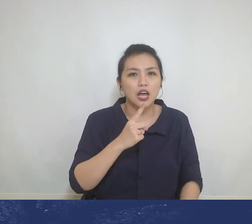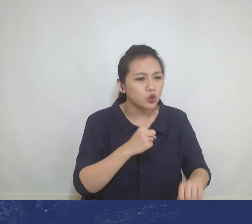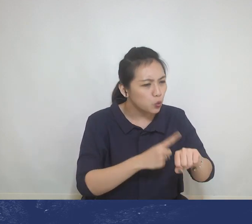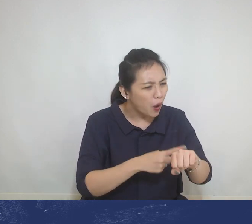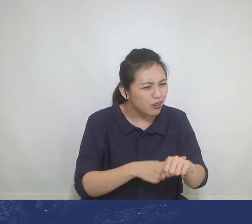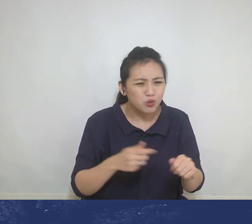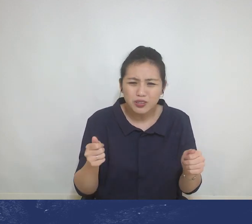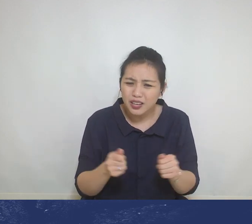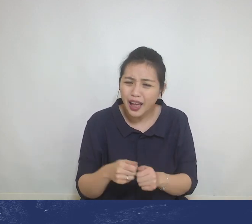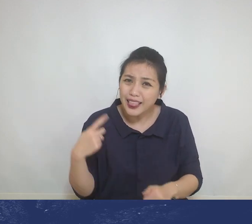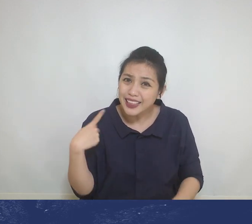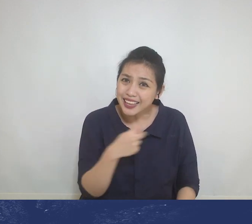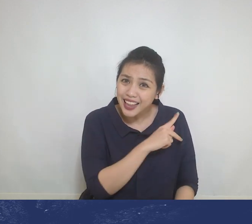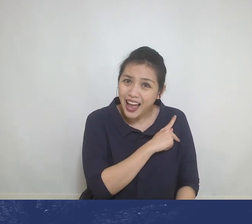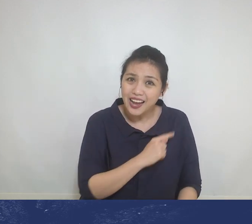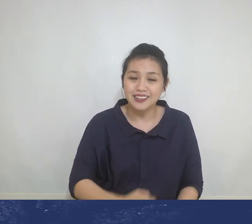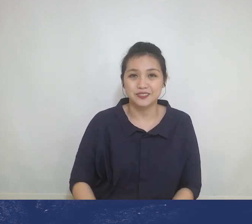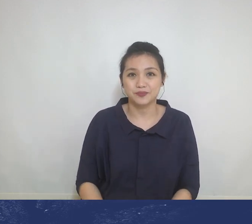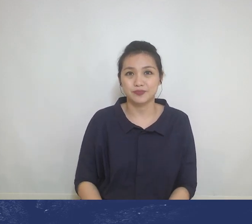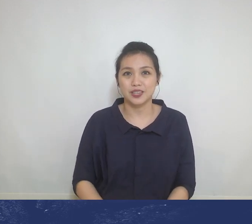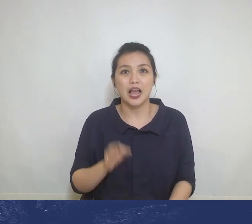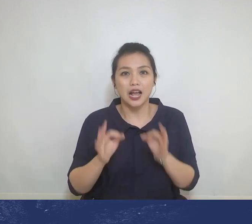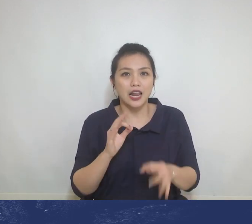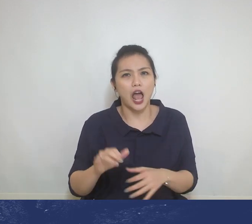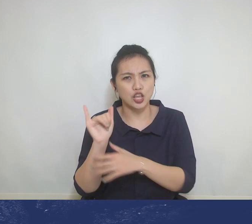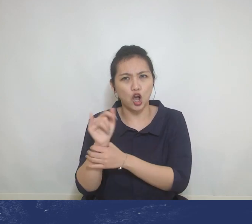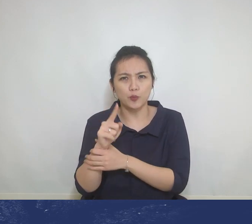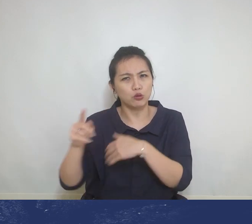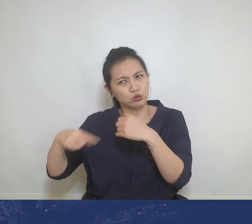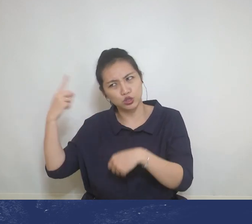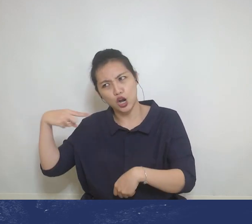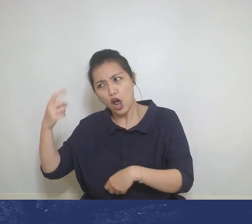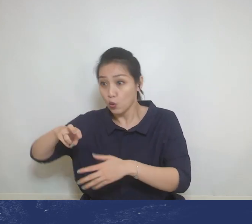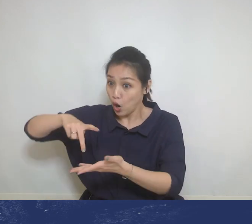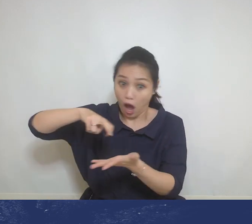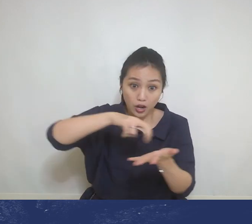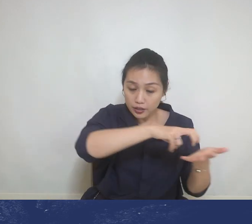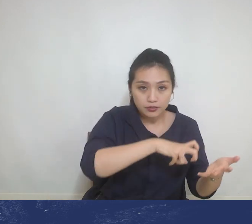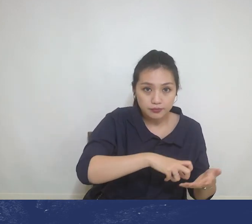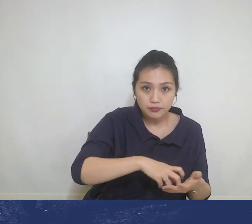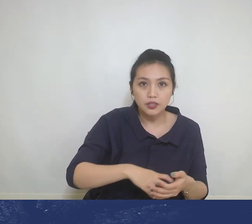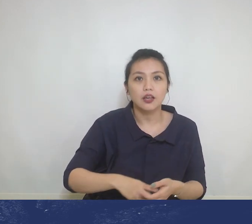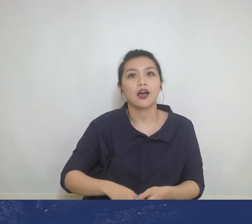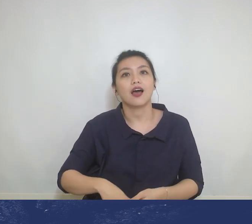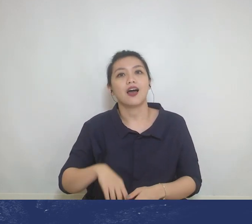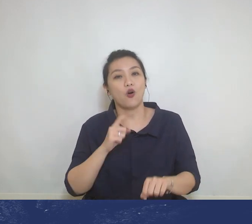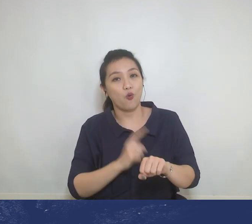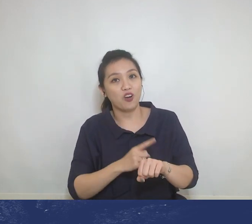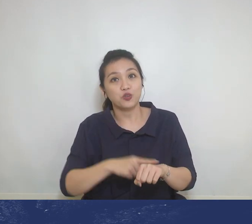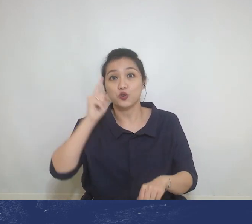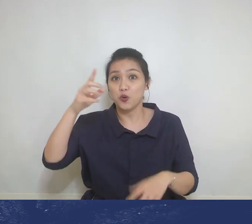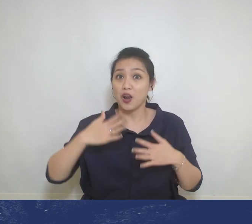kita, karena Yakub seumur hidupnya itu selalu lari. Dan ketika Tuhan punya momen dengan